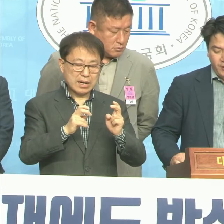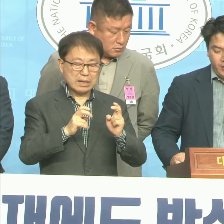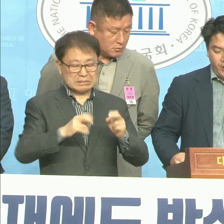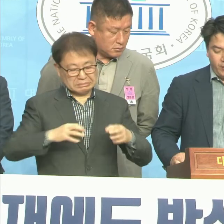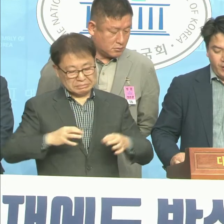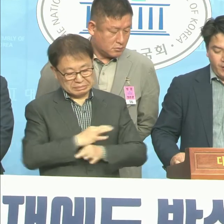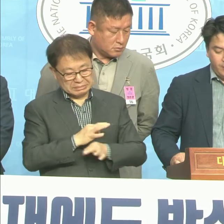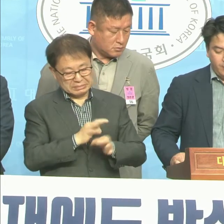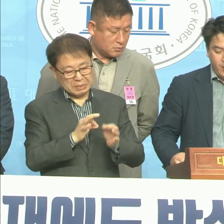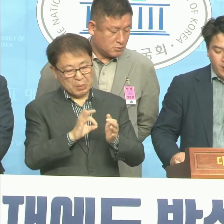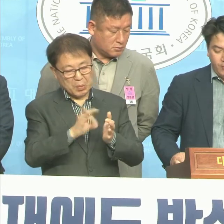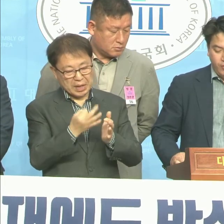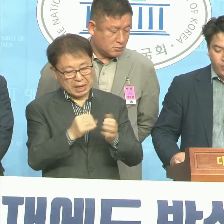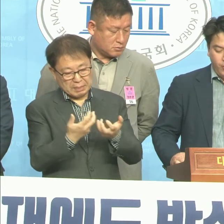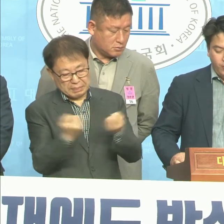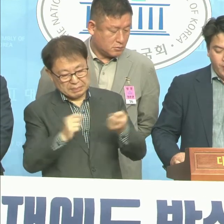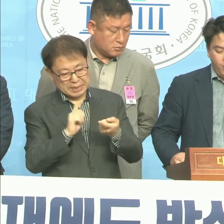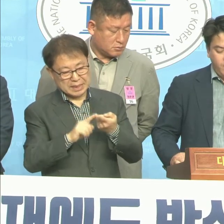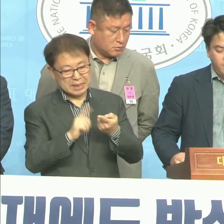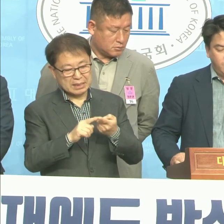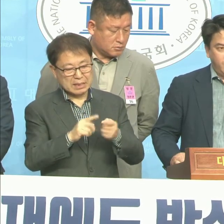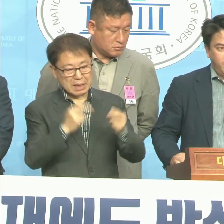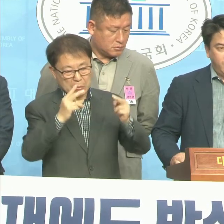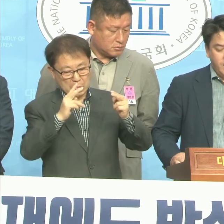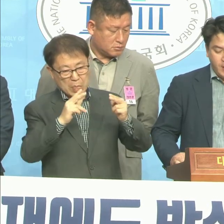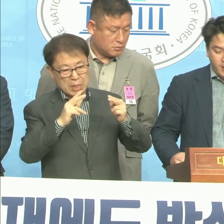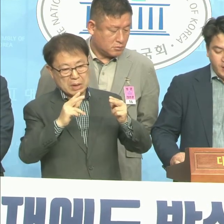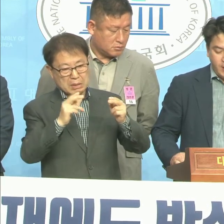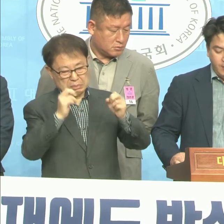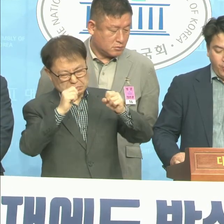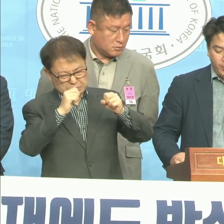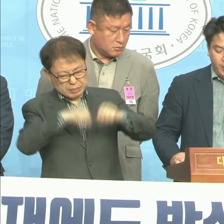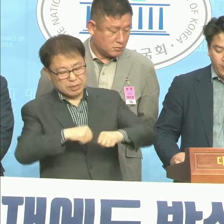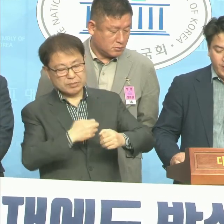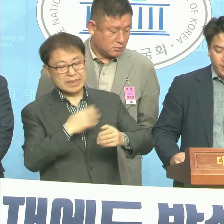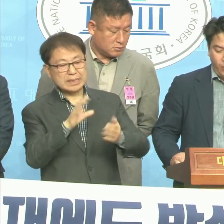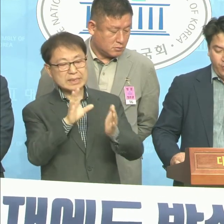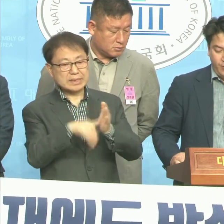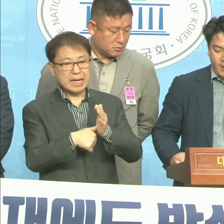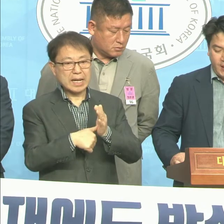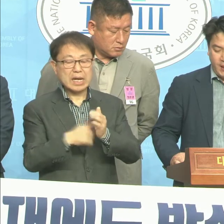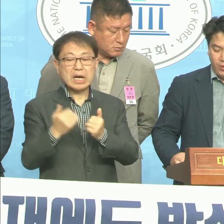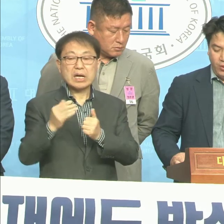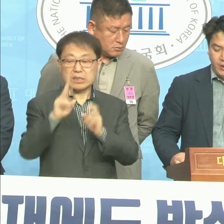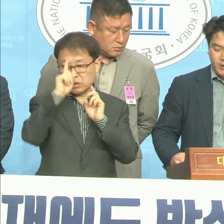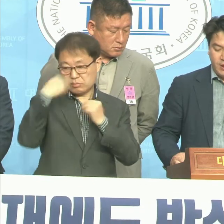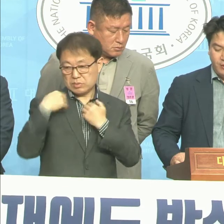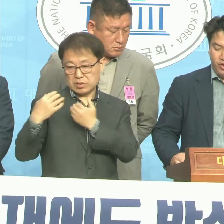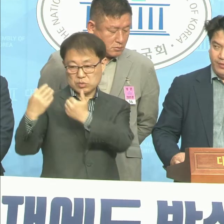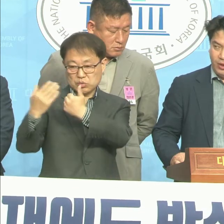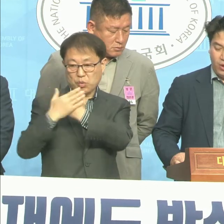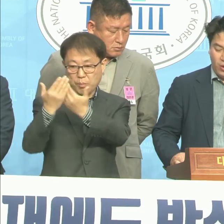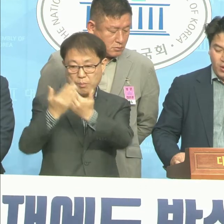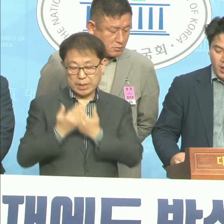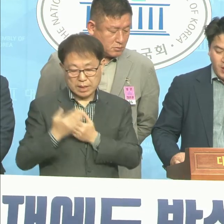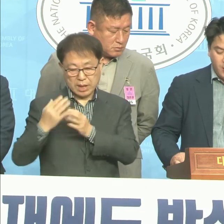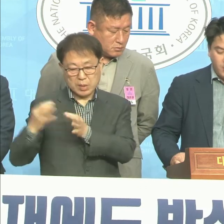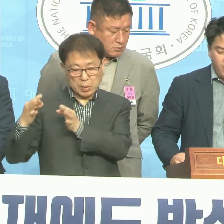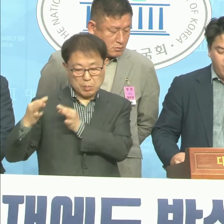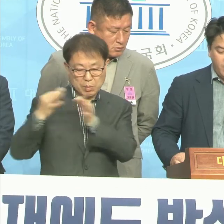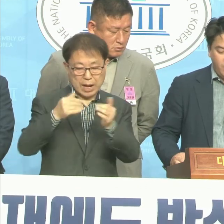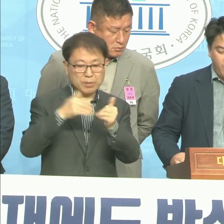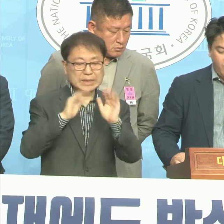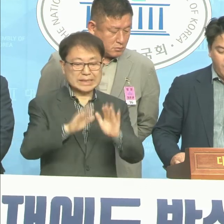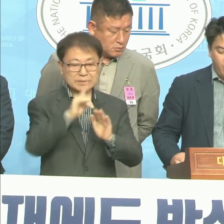분식회계 로 인한 부두 일기에 불려 있을 때 지난 보수 정권 에서 도움을 받아 공적자금을 투입하고